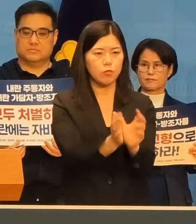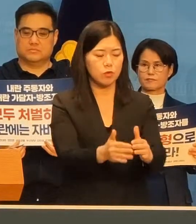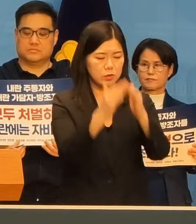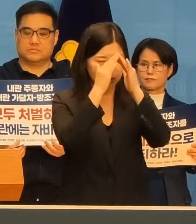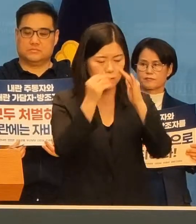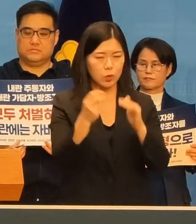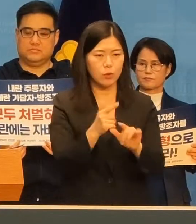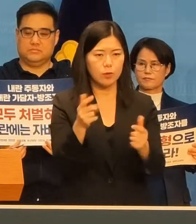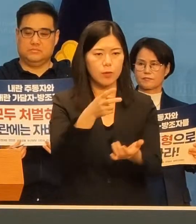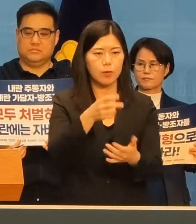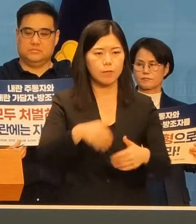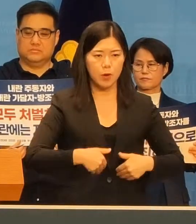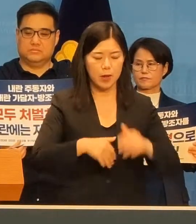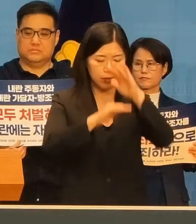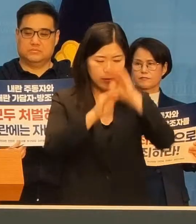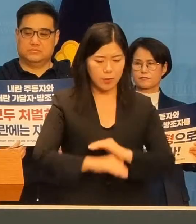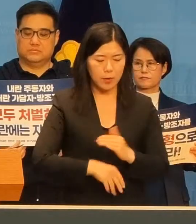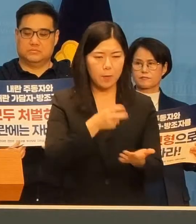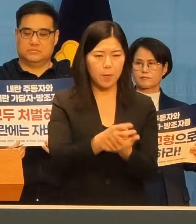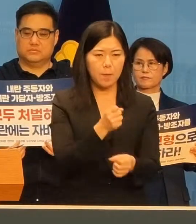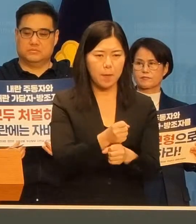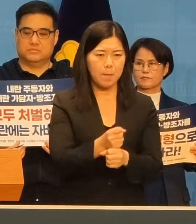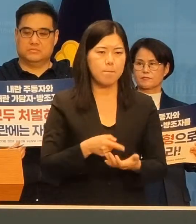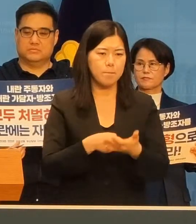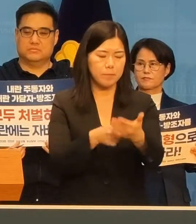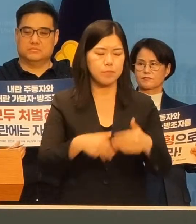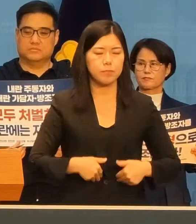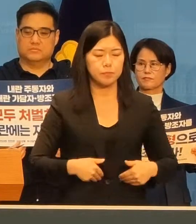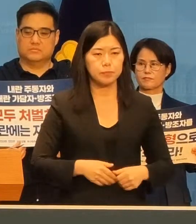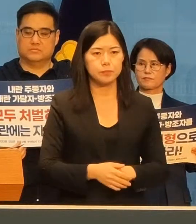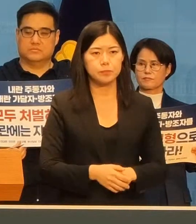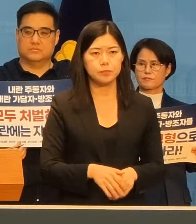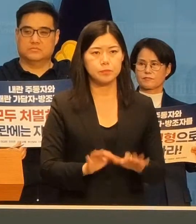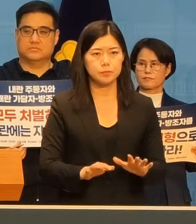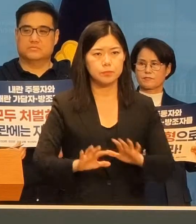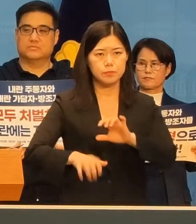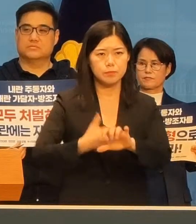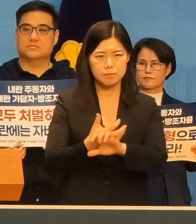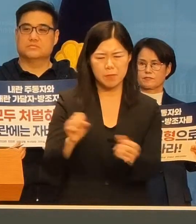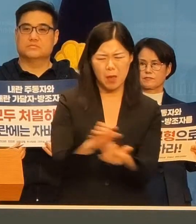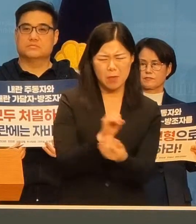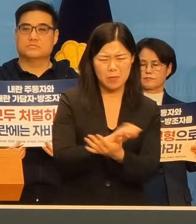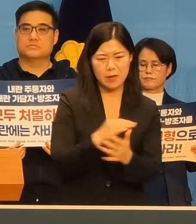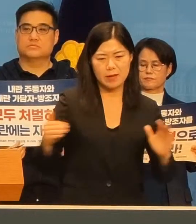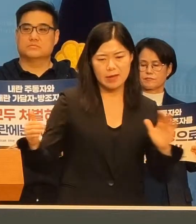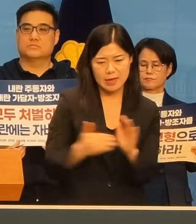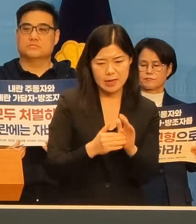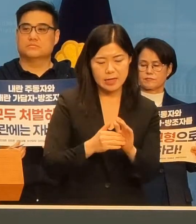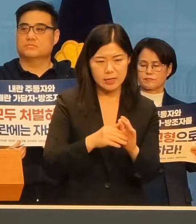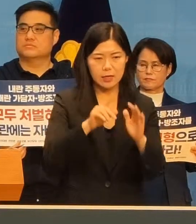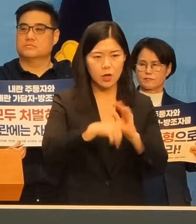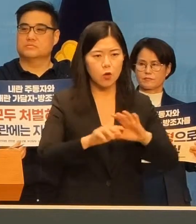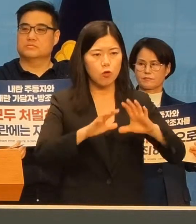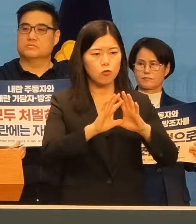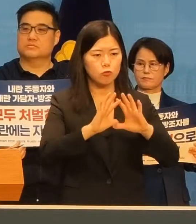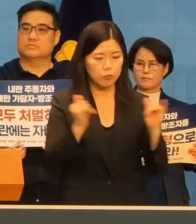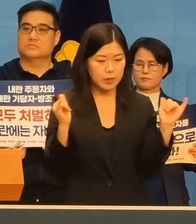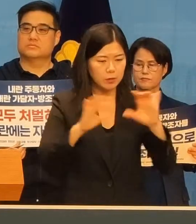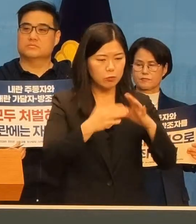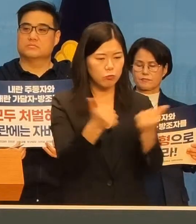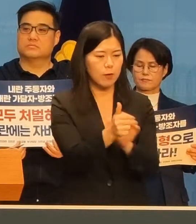입법 조치를 더 이상 미뤄서는 안 될 것이다. 내란적 혼란을 종식시키는 것이야말로 국민이 국회에 부여한